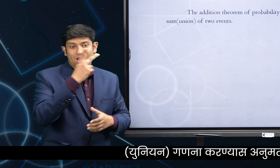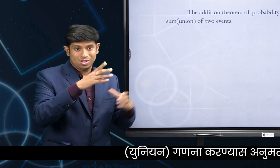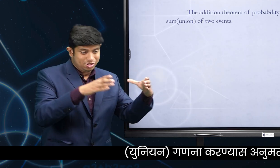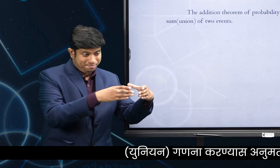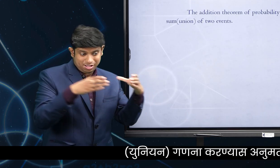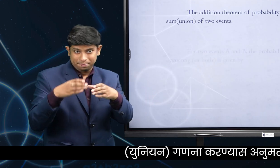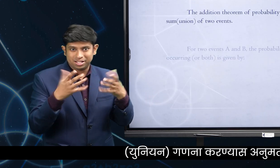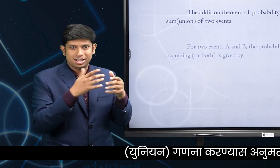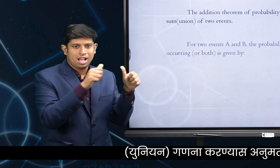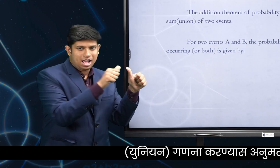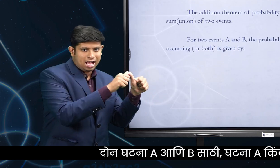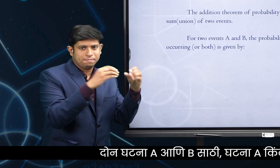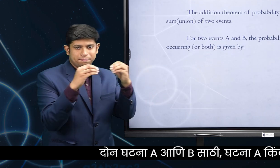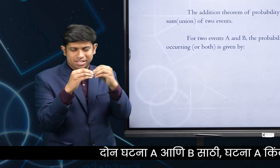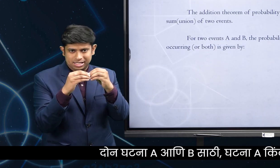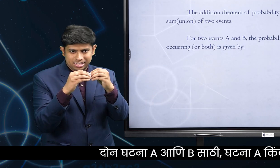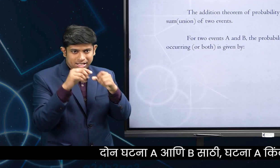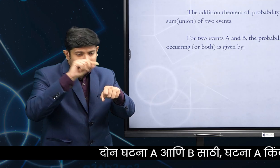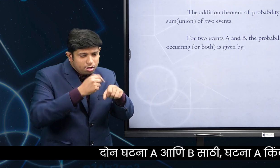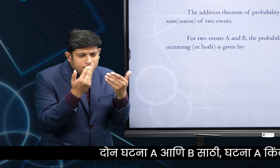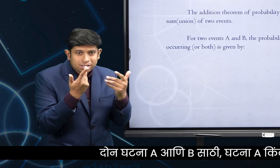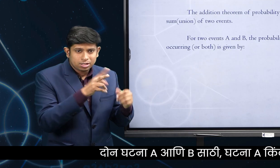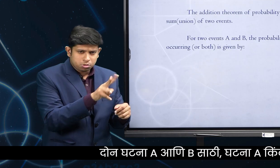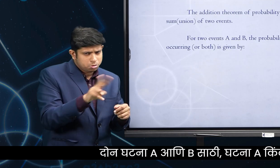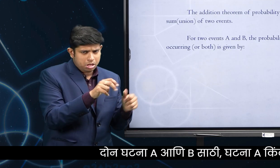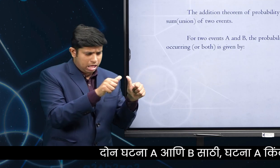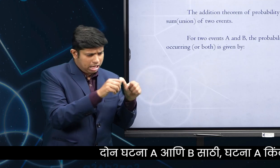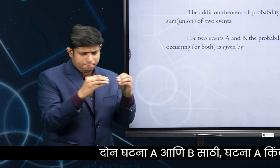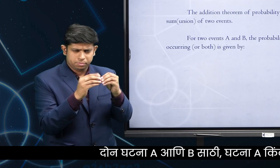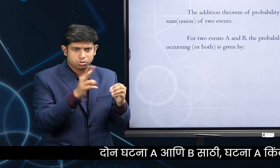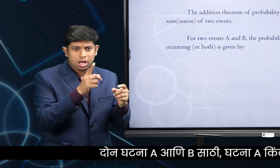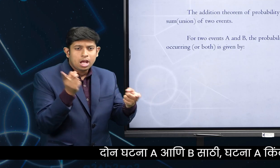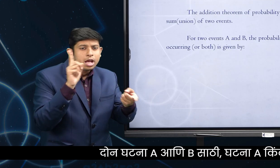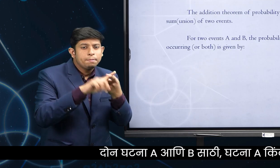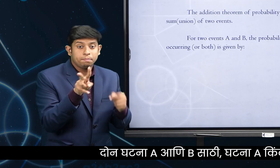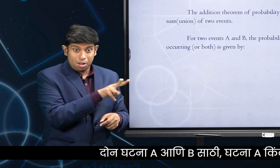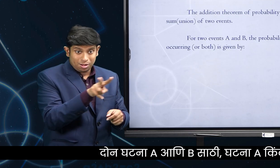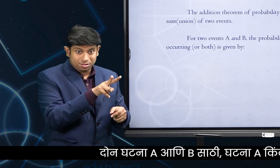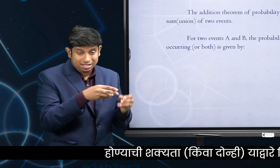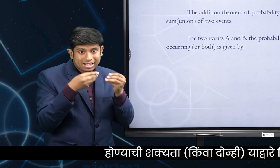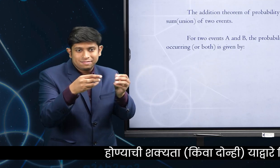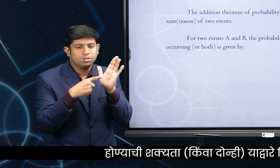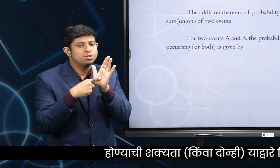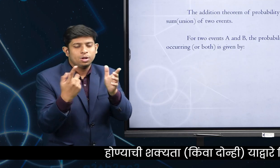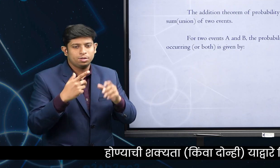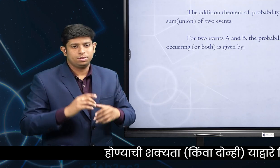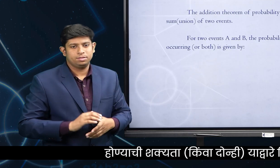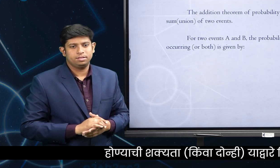करण्यास अनुमती देते. दोन घटना A आणि B साठी घटना A किंवा घटना B होण्याची शक्यता किंवा दोन्ही